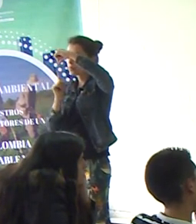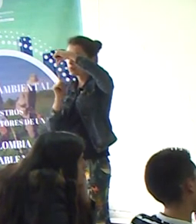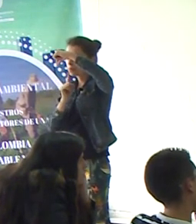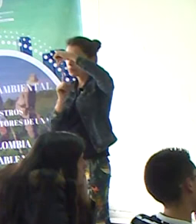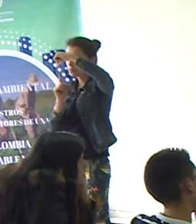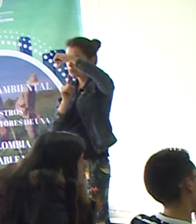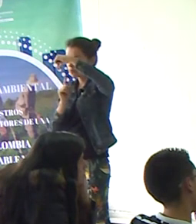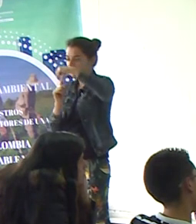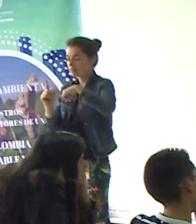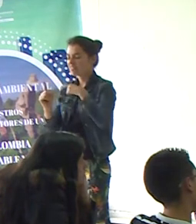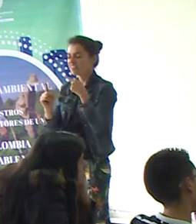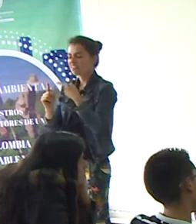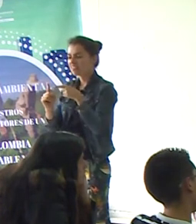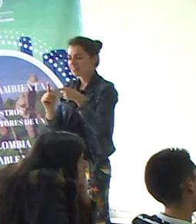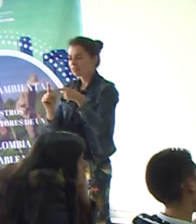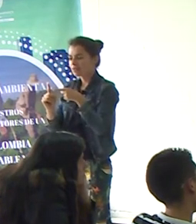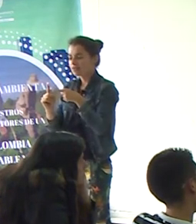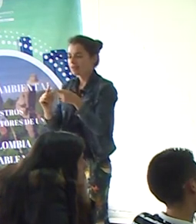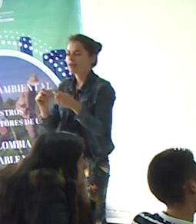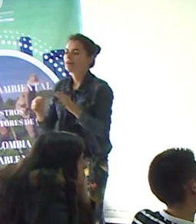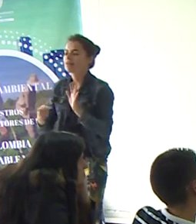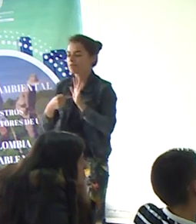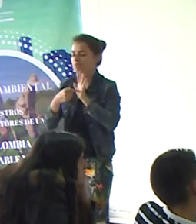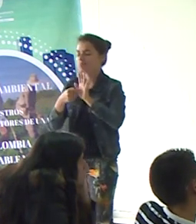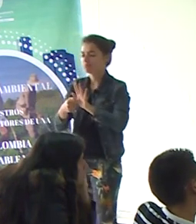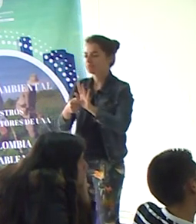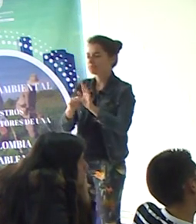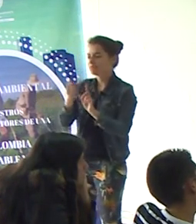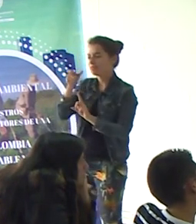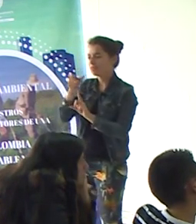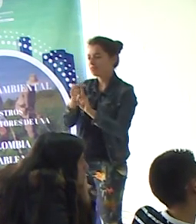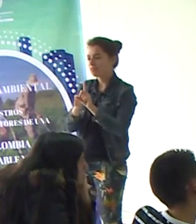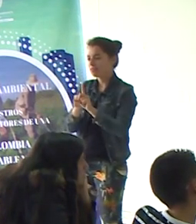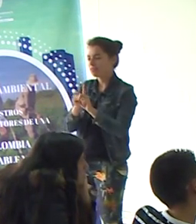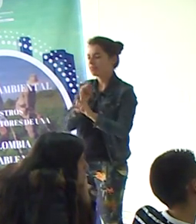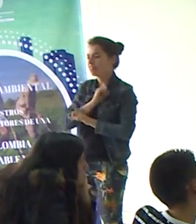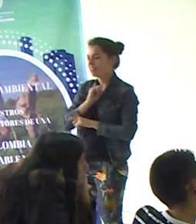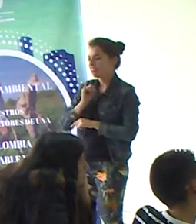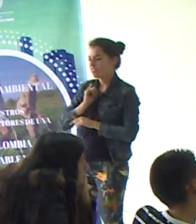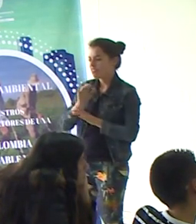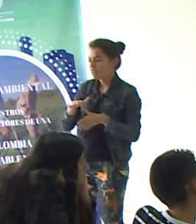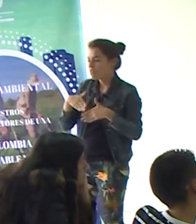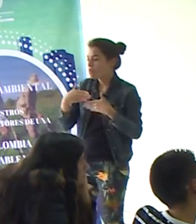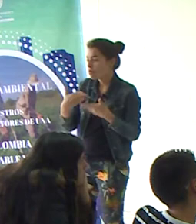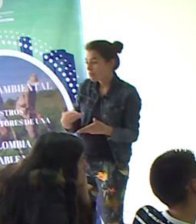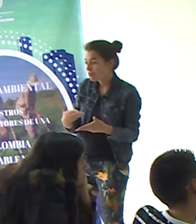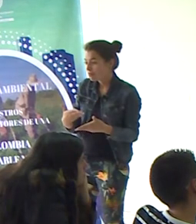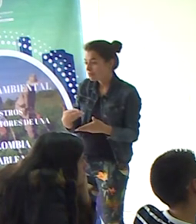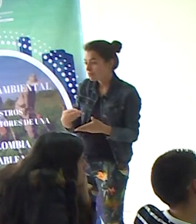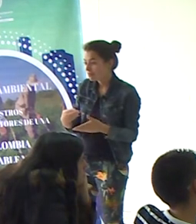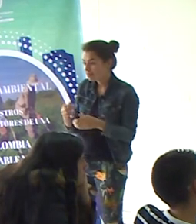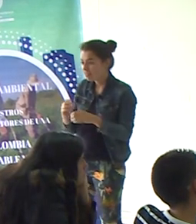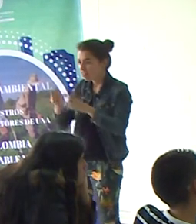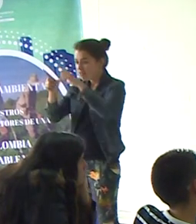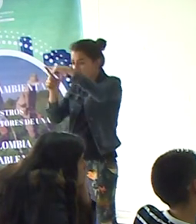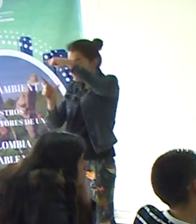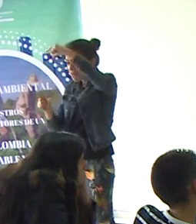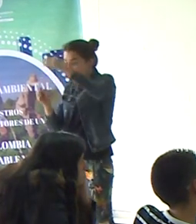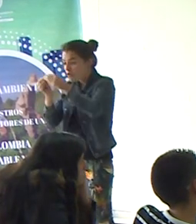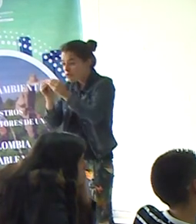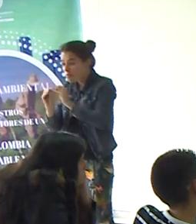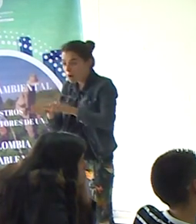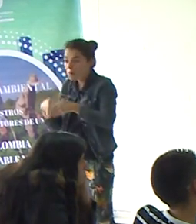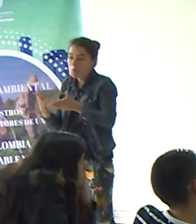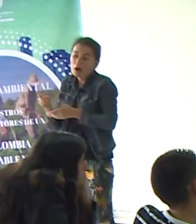hace la sustentabilidad ambiental como lo puede hacer creatividad compañero y compañera si quiere poner